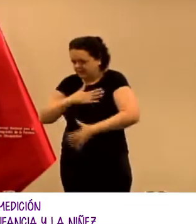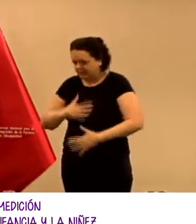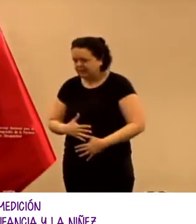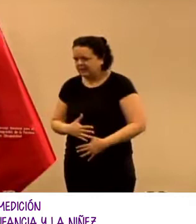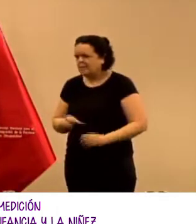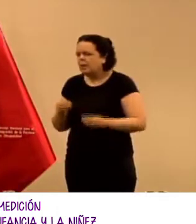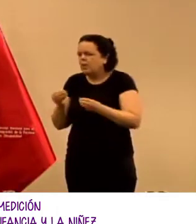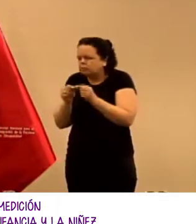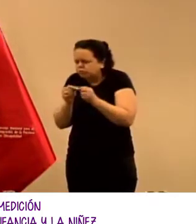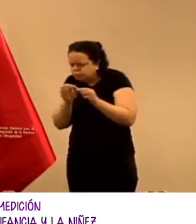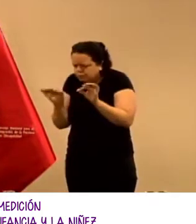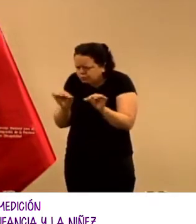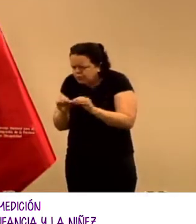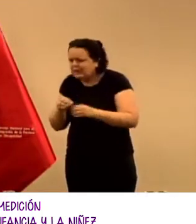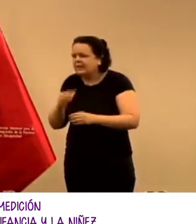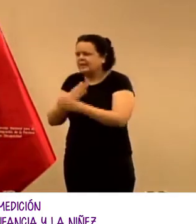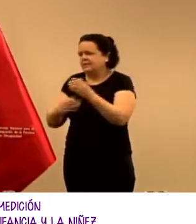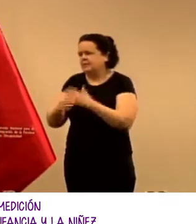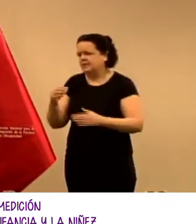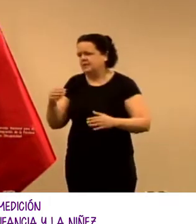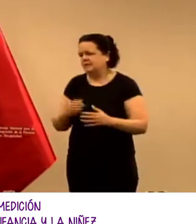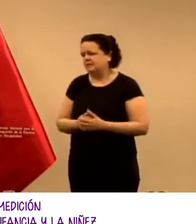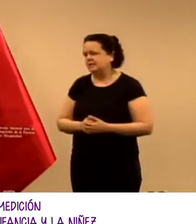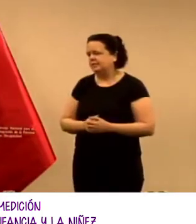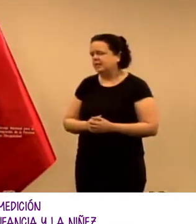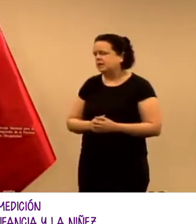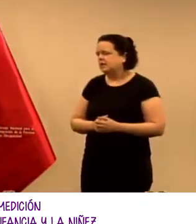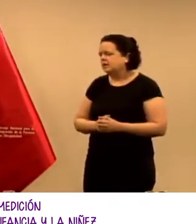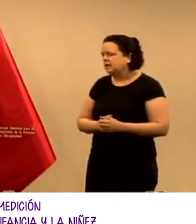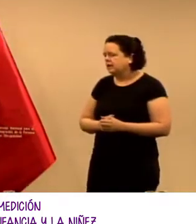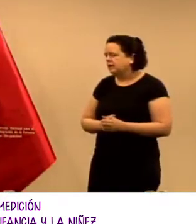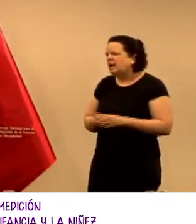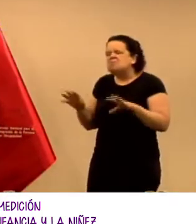medición de la discapacidad. La justificación de este